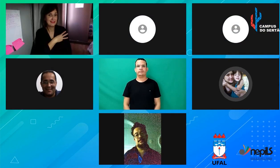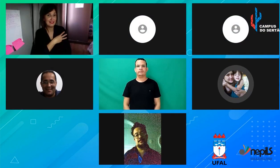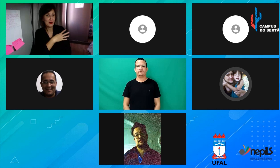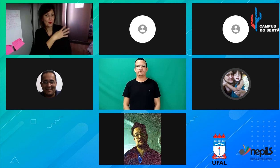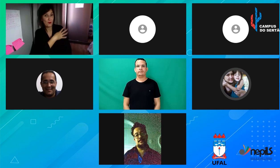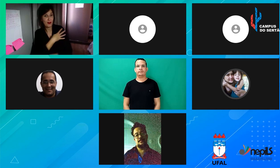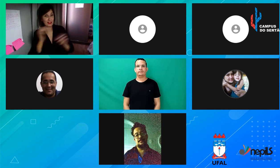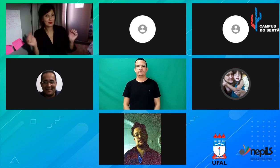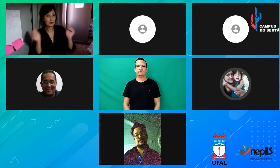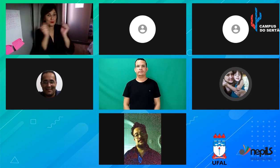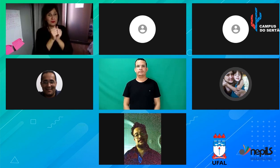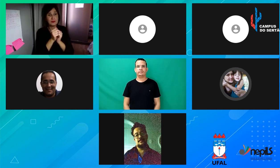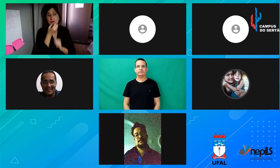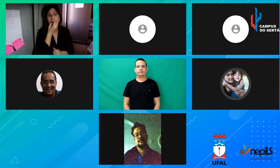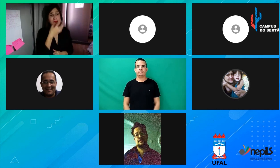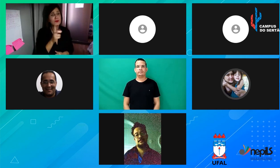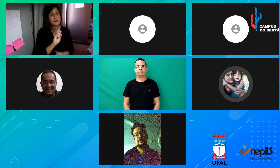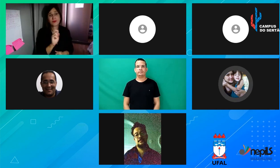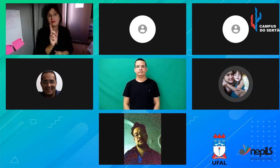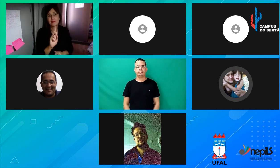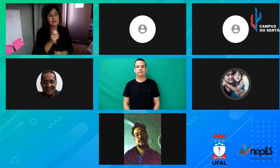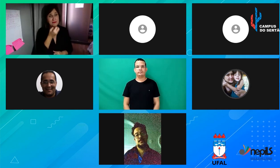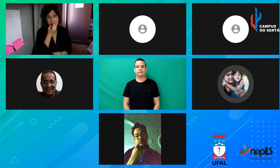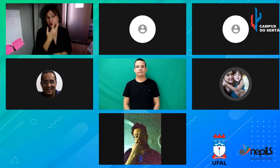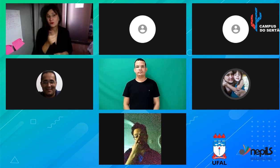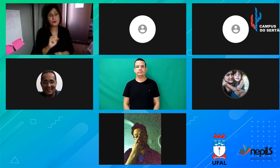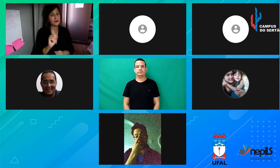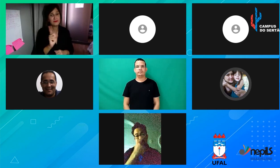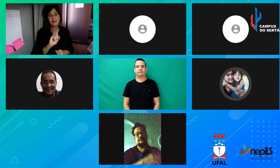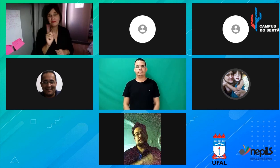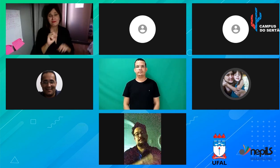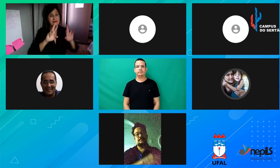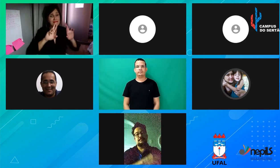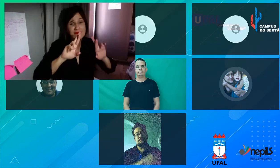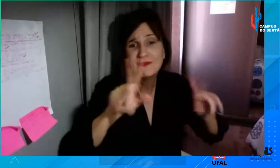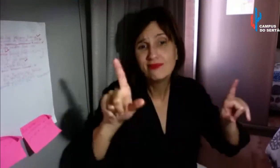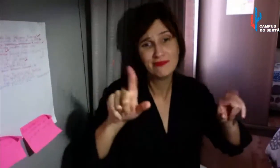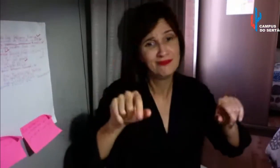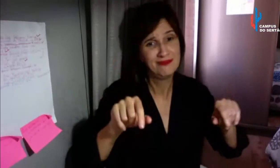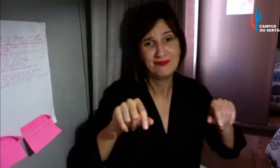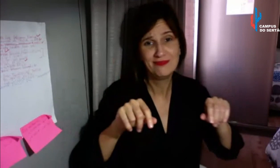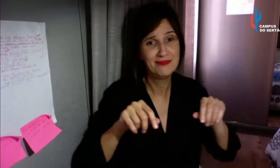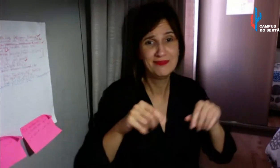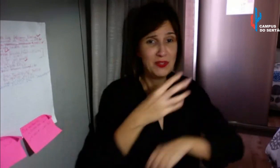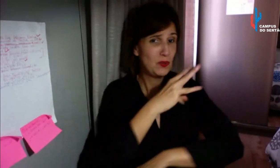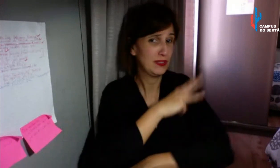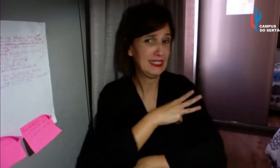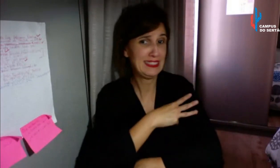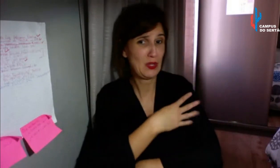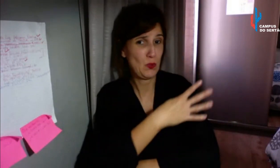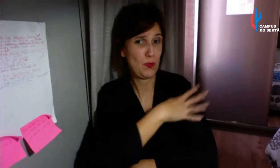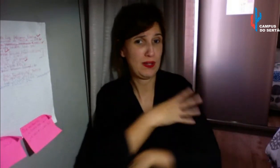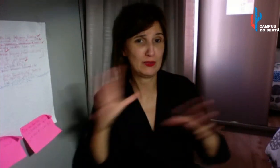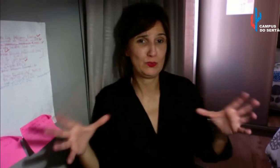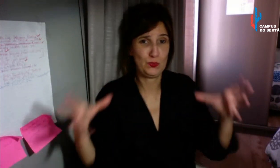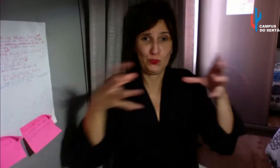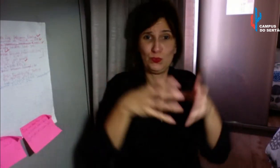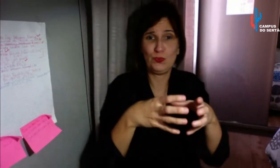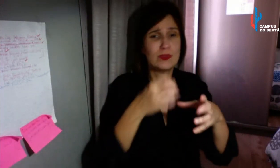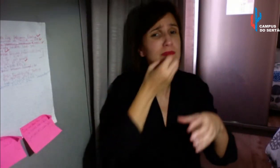Realmente, essa é uma dificuldade muito grande, ter alunos com diferentes níveis de escolarização,